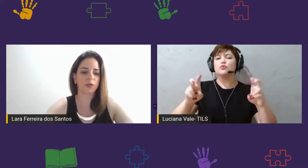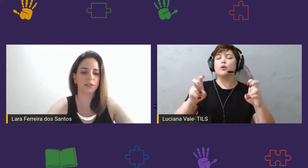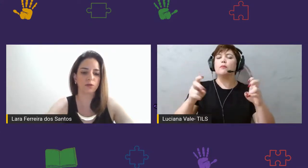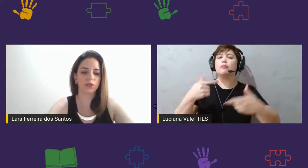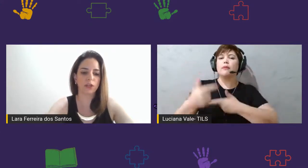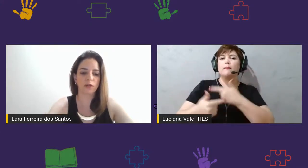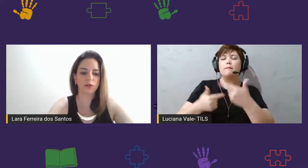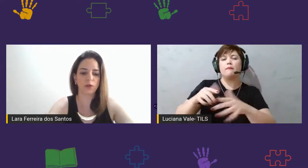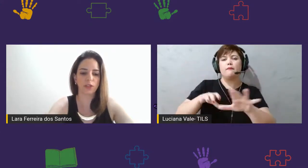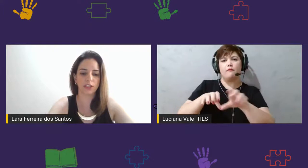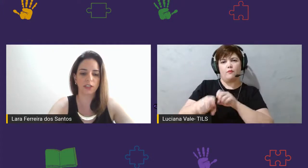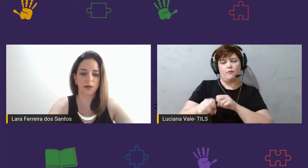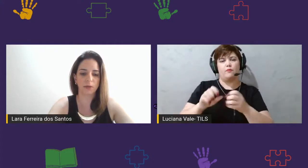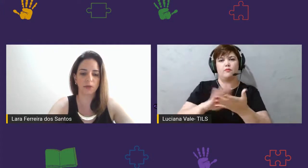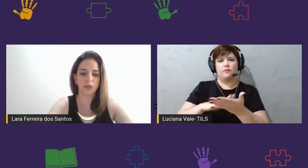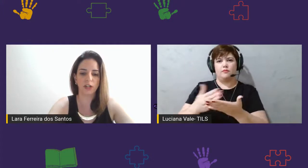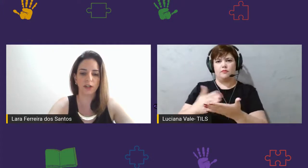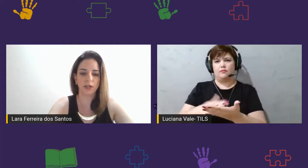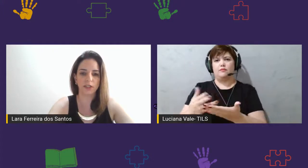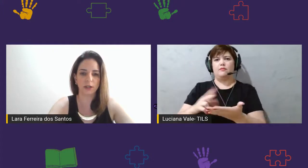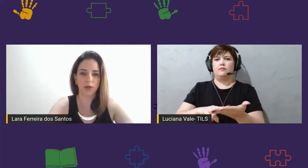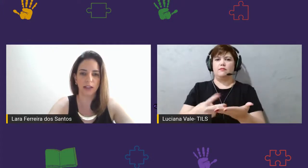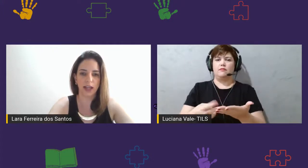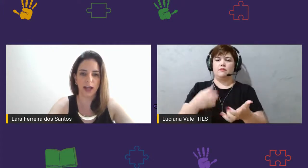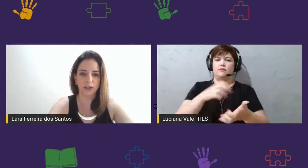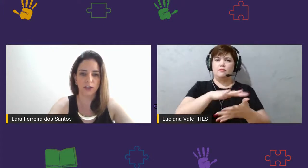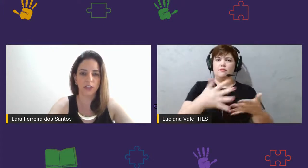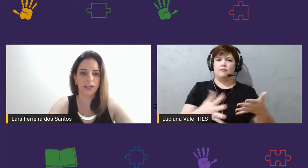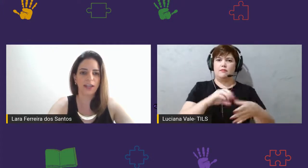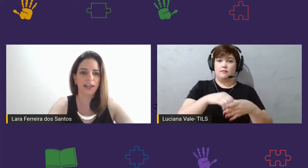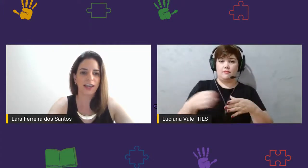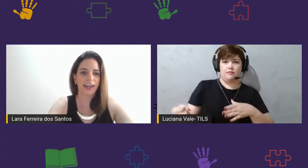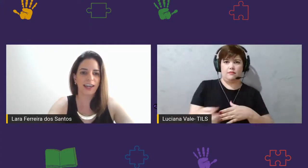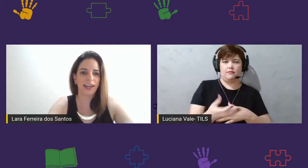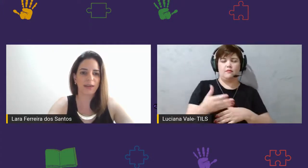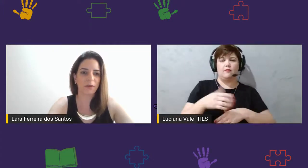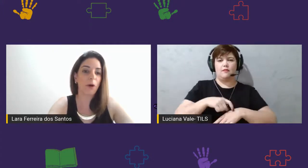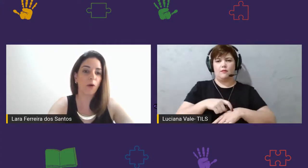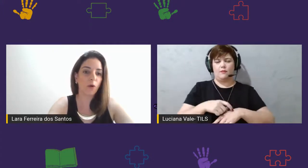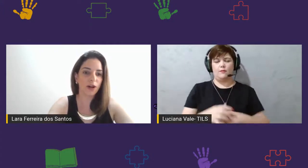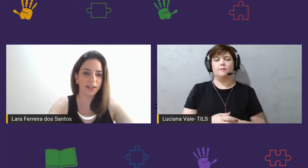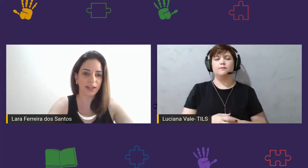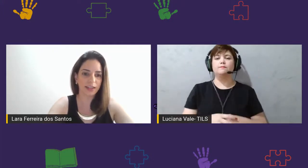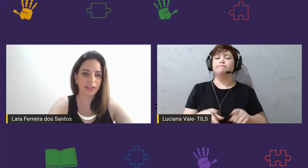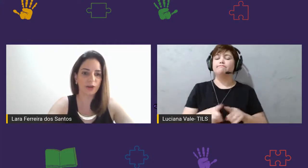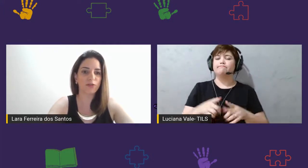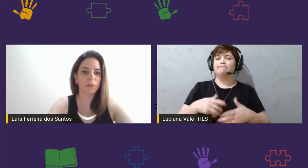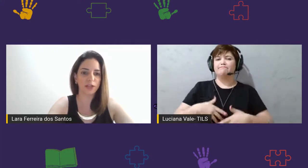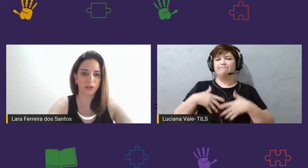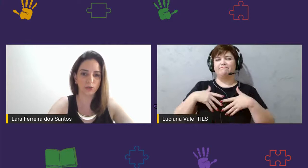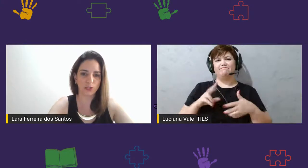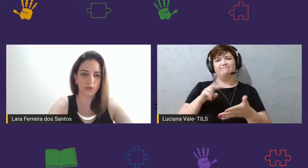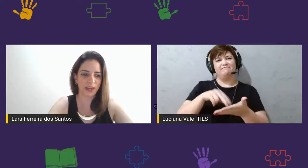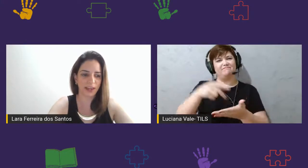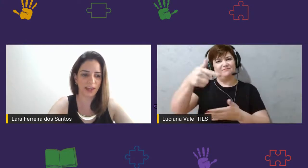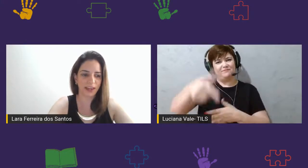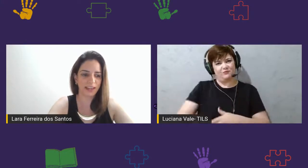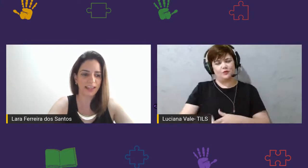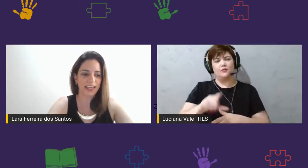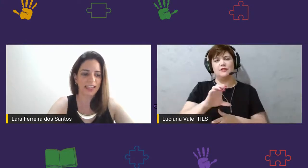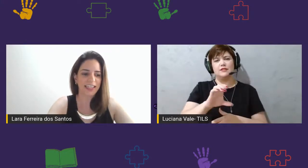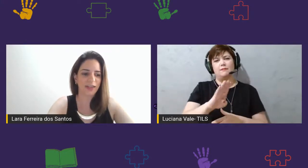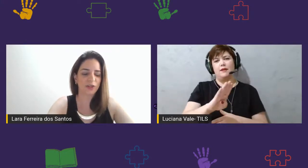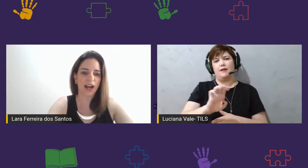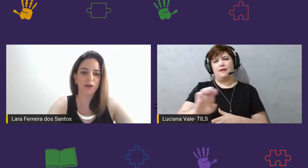e formação de tradutores e intérpretes de Libras na atualidade. É uma honra estar aqui novamente no